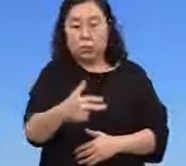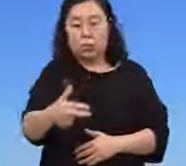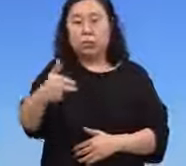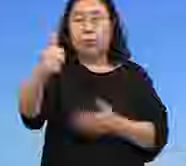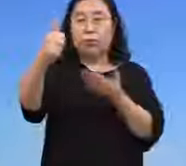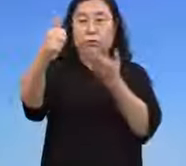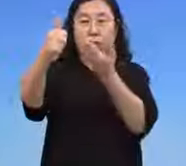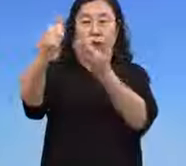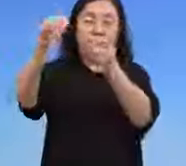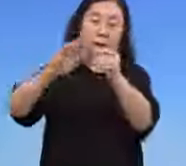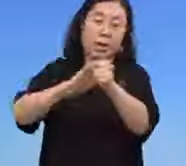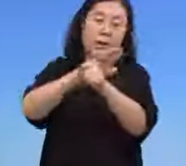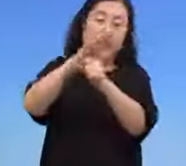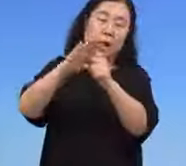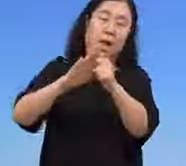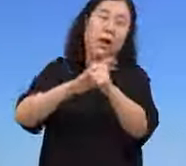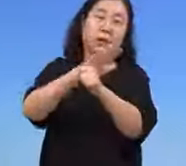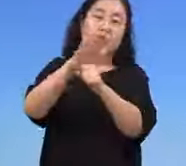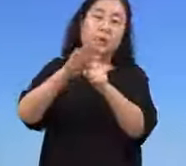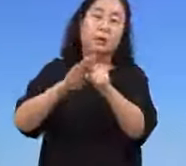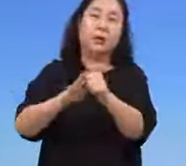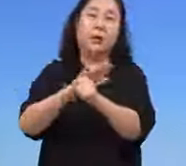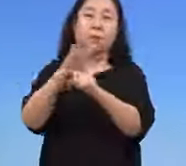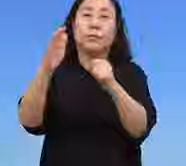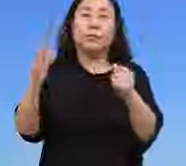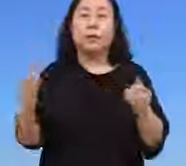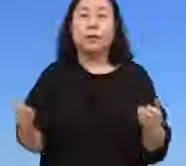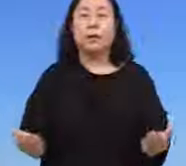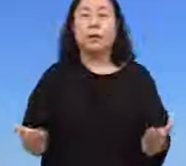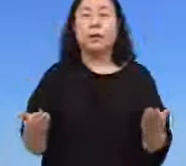주께 사랑 드립니다.